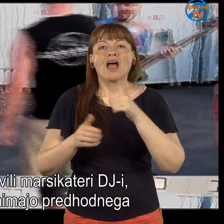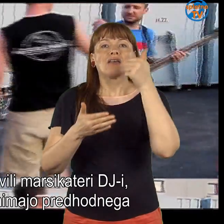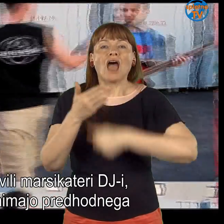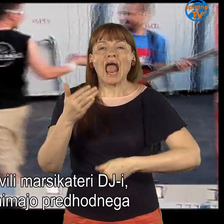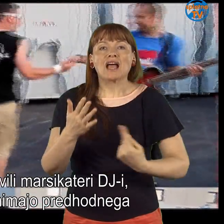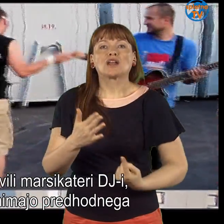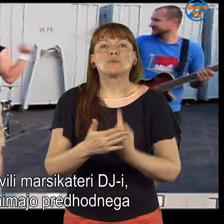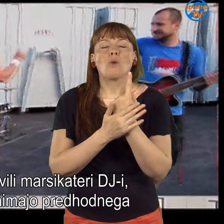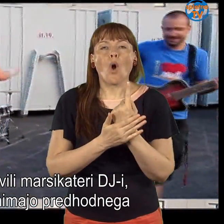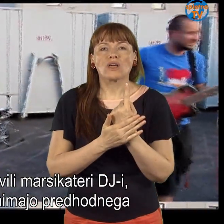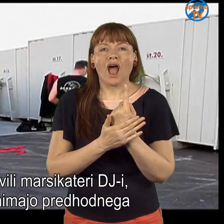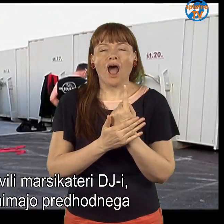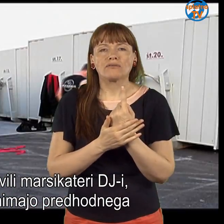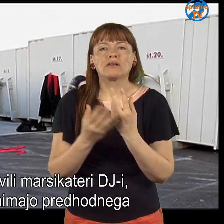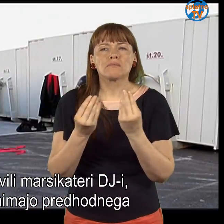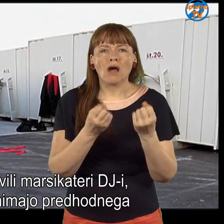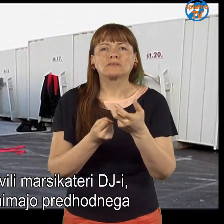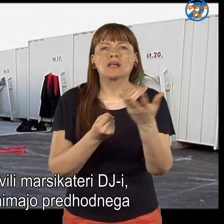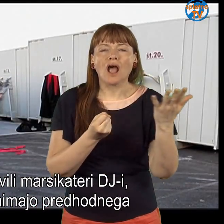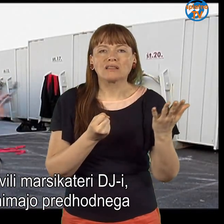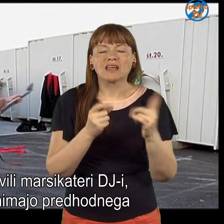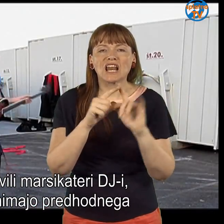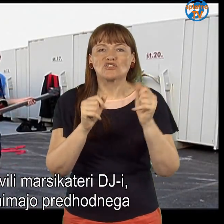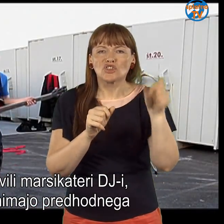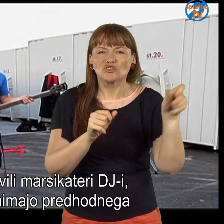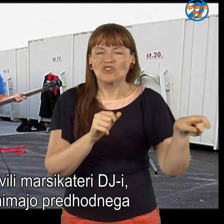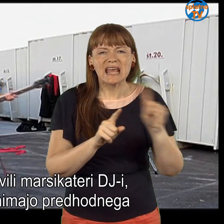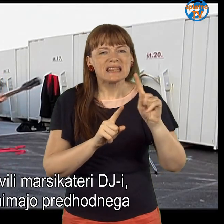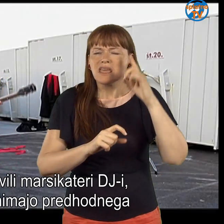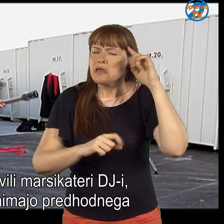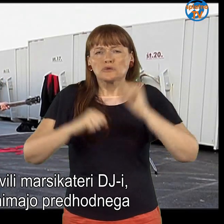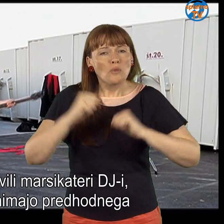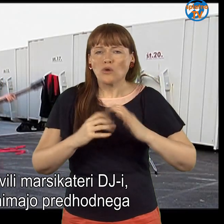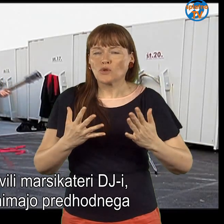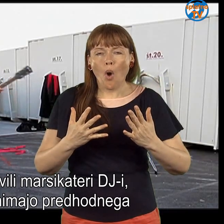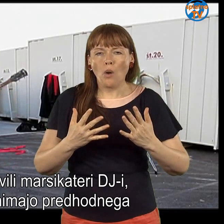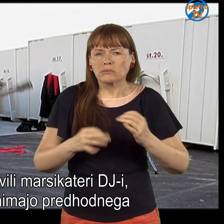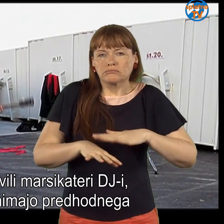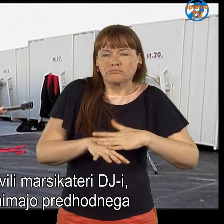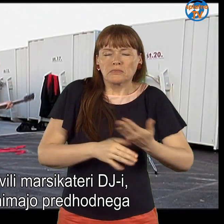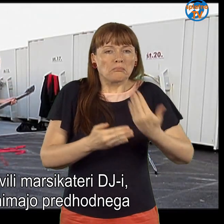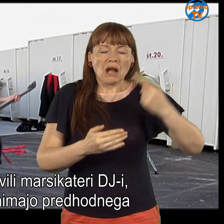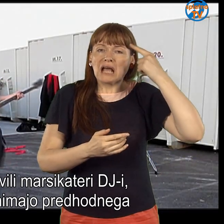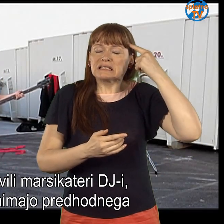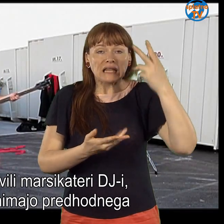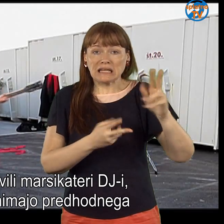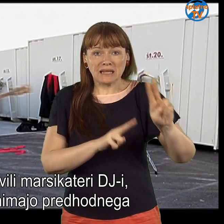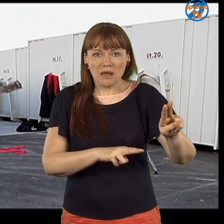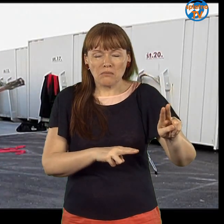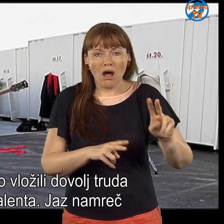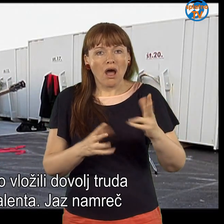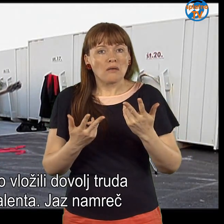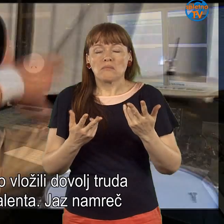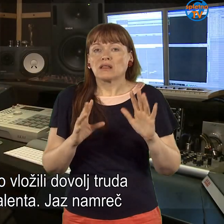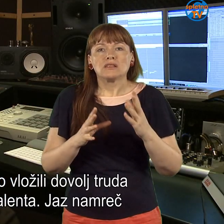naenkrat pojavili marsikateri DJ-ji, ki recimo nimajo talenta in nimajo predhodnega znanja, niso mogoče